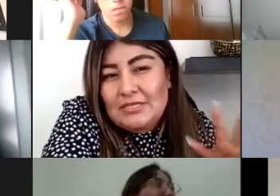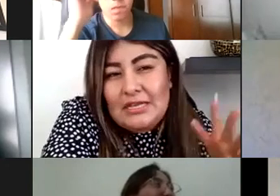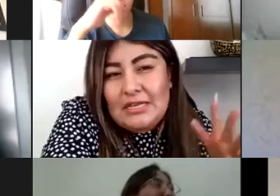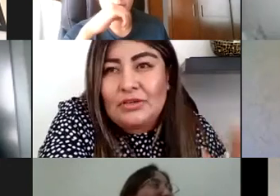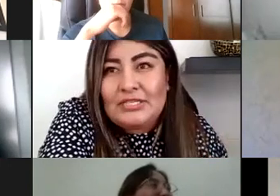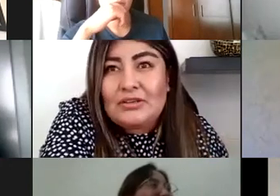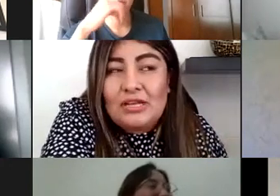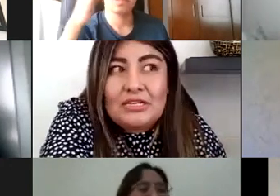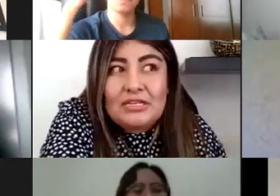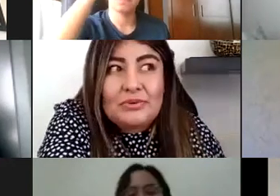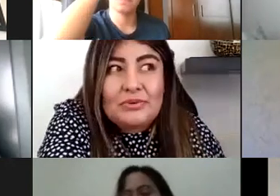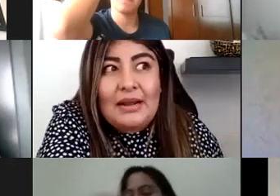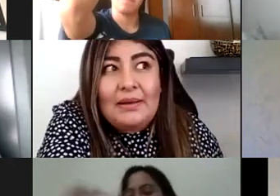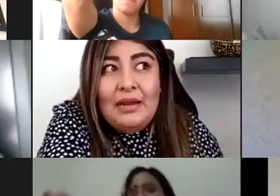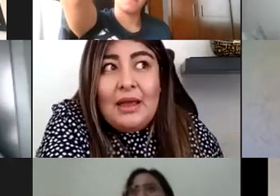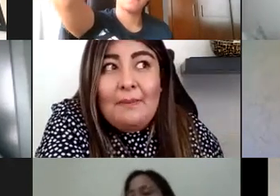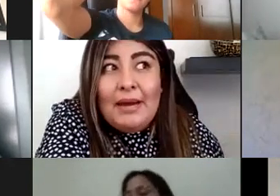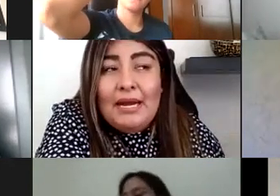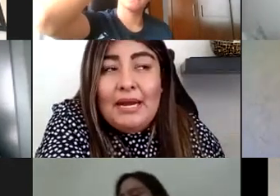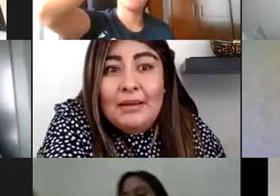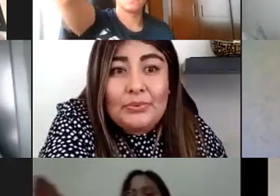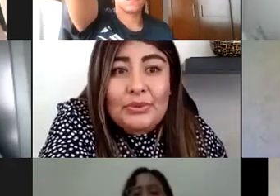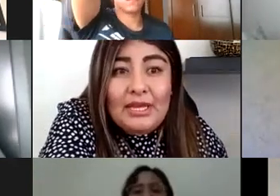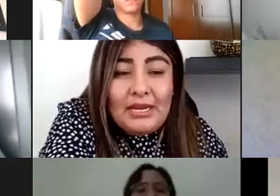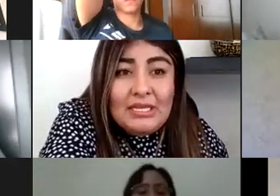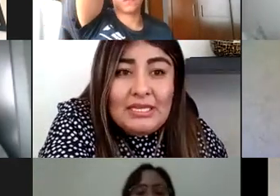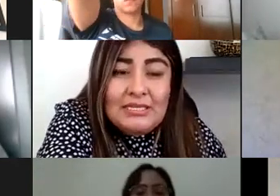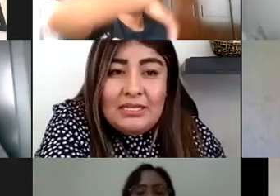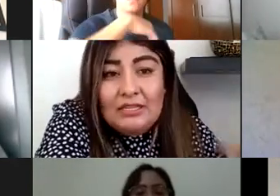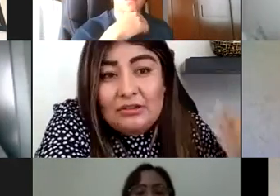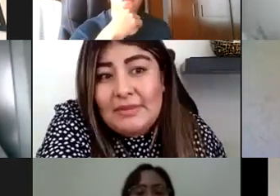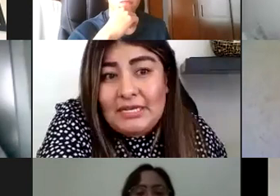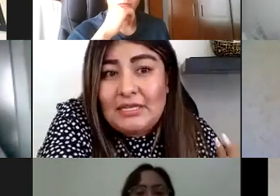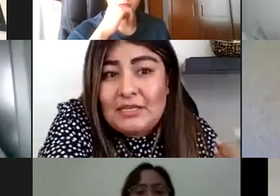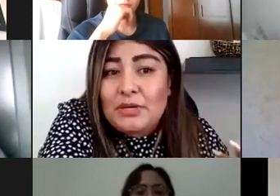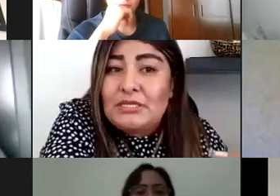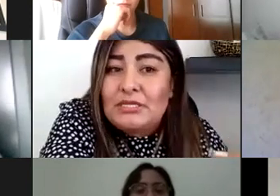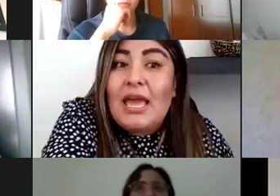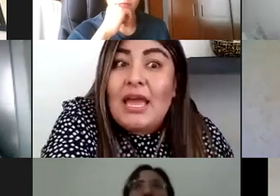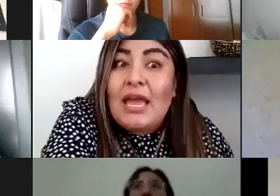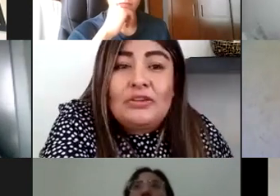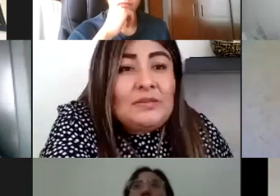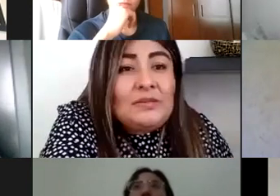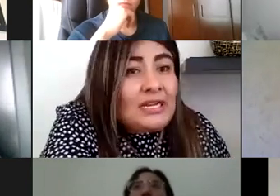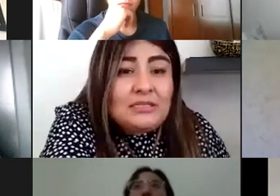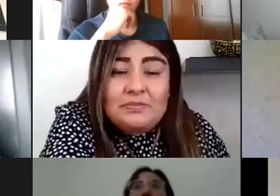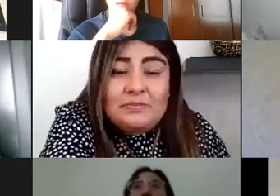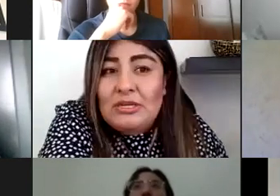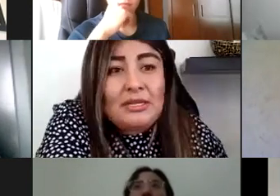la autorización de que se pudiera grabar para que pudieran ustedes retroalimentarse después. Que de todas maneras vamos a mandar videos.